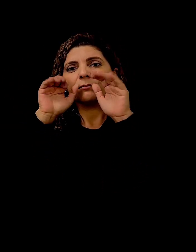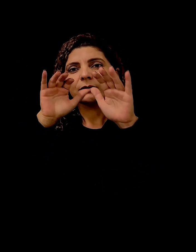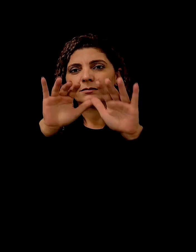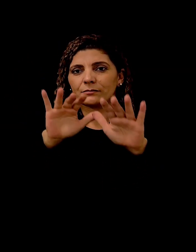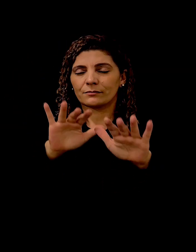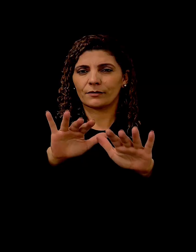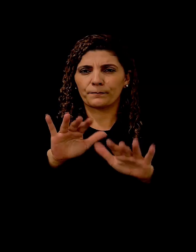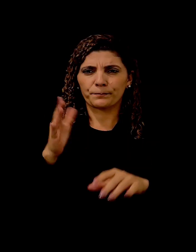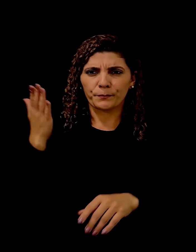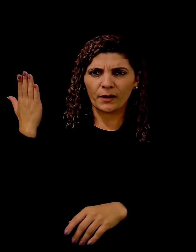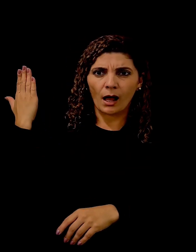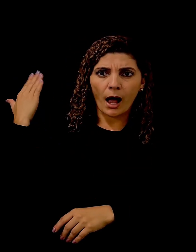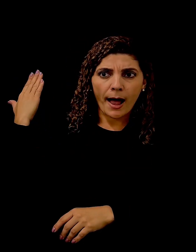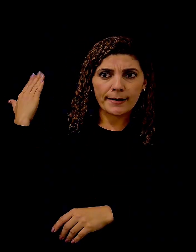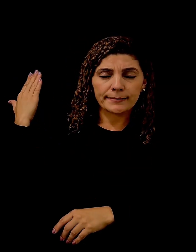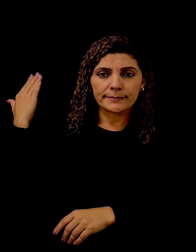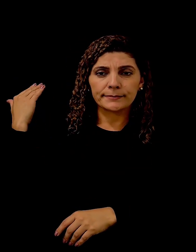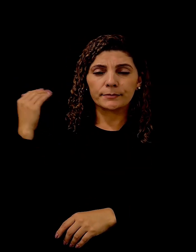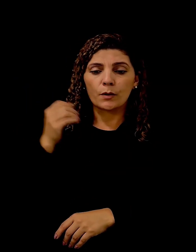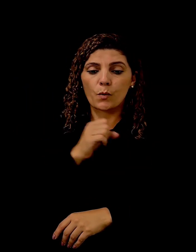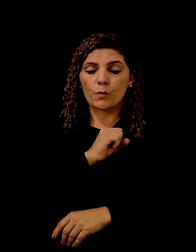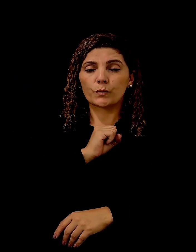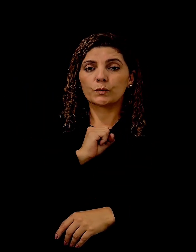os sacerdotes, os